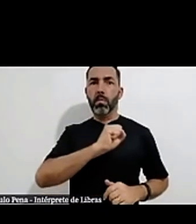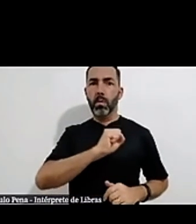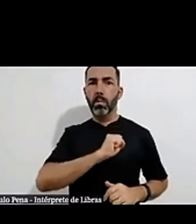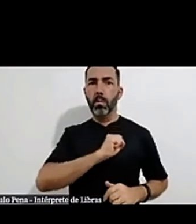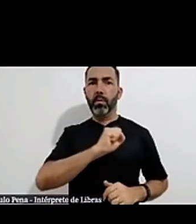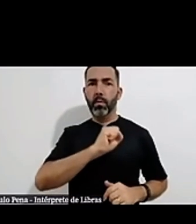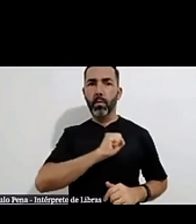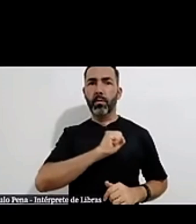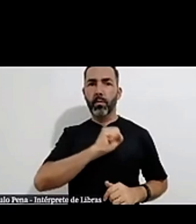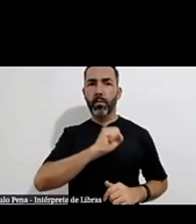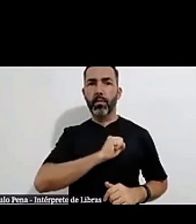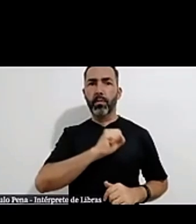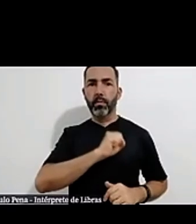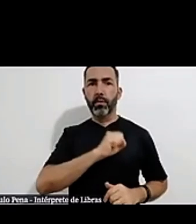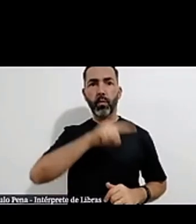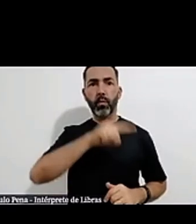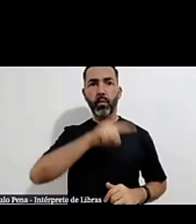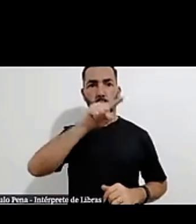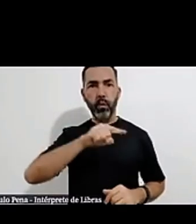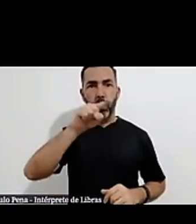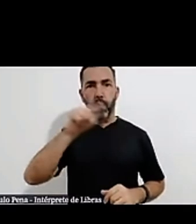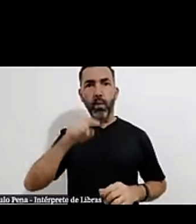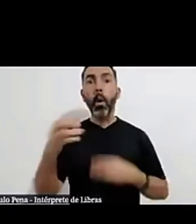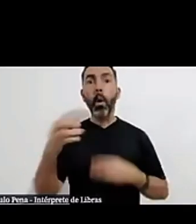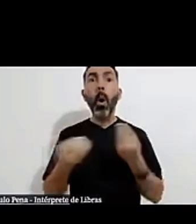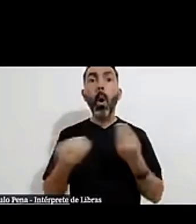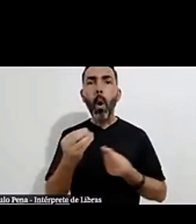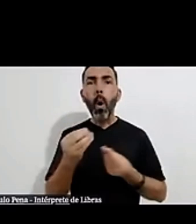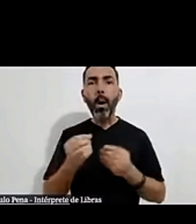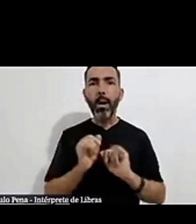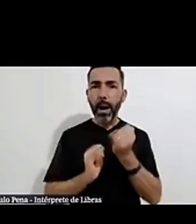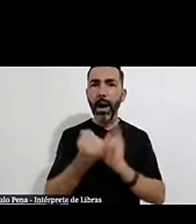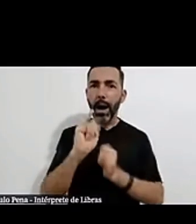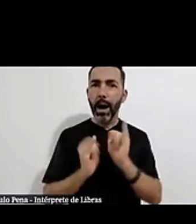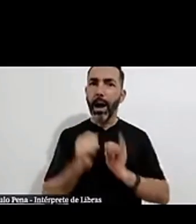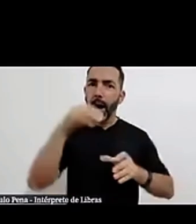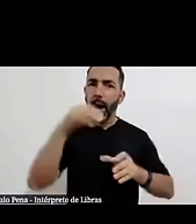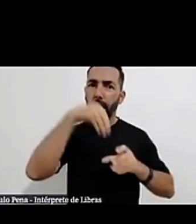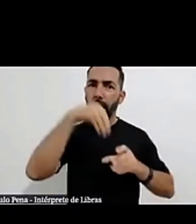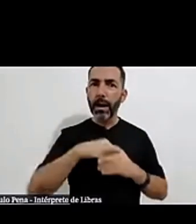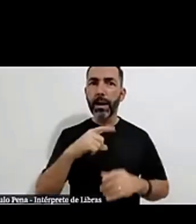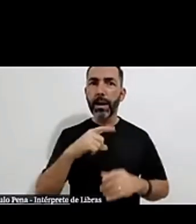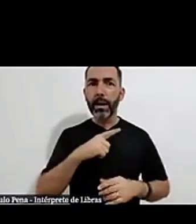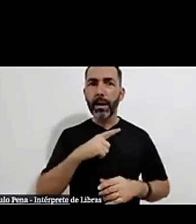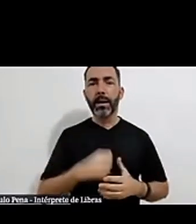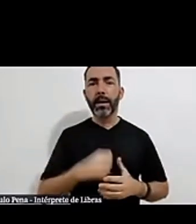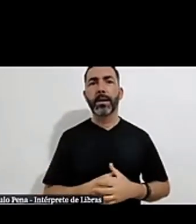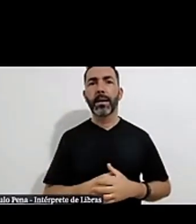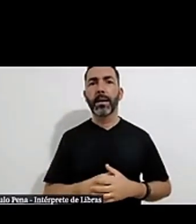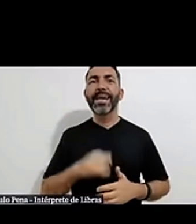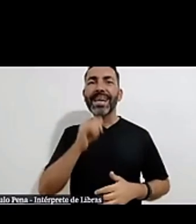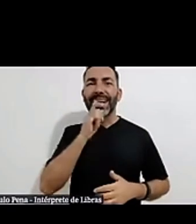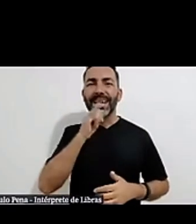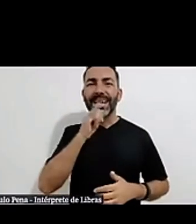quando estamos mal da área cardíaca, nós fazemos um exame que se chama